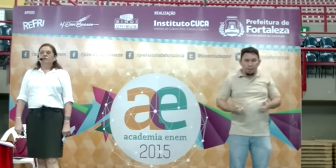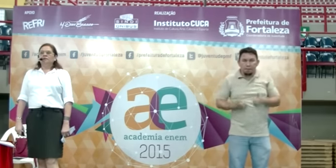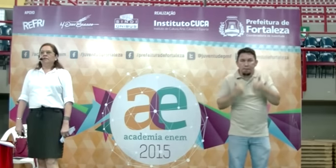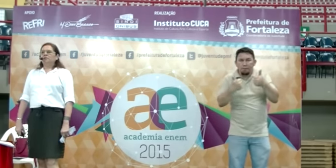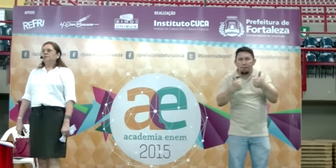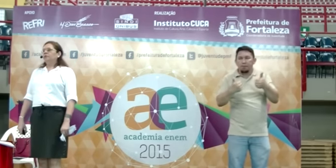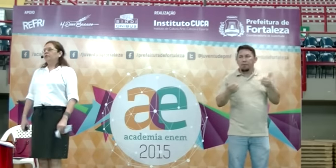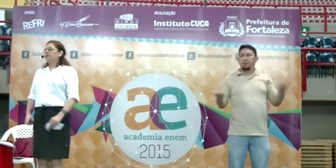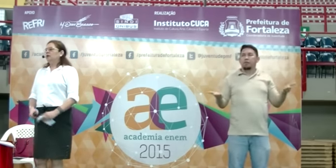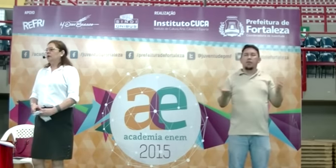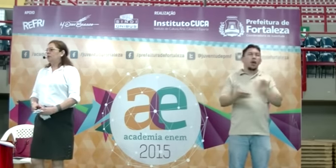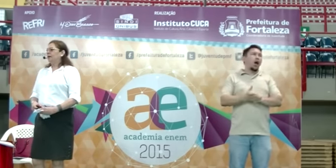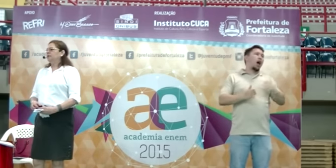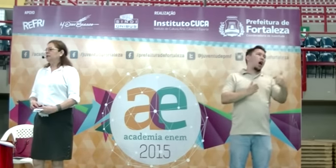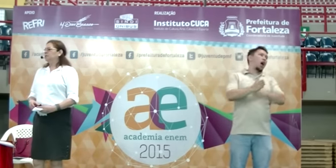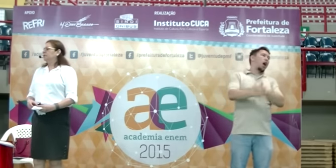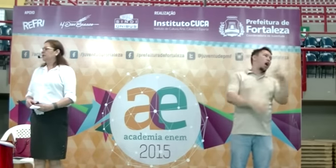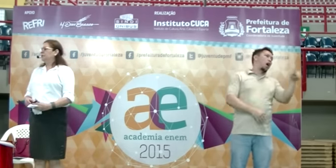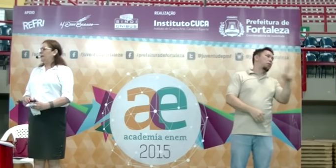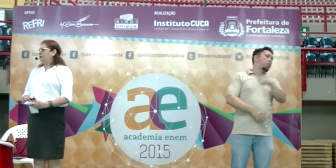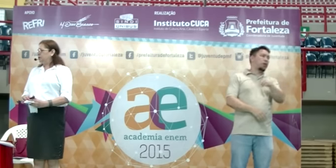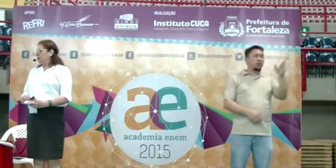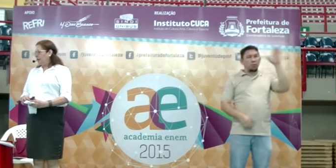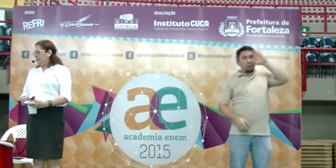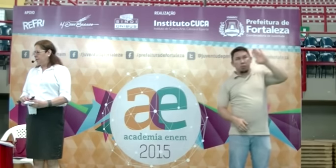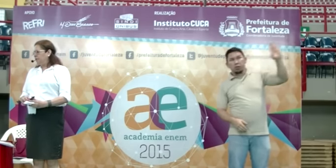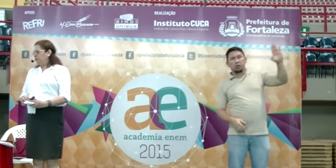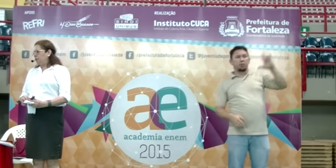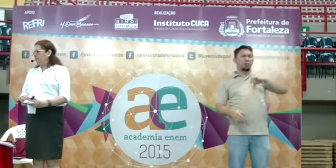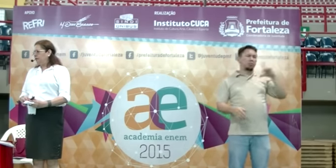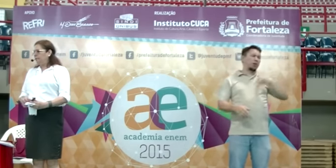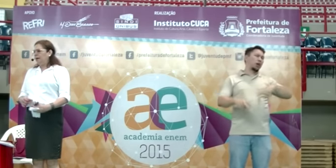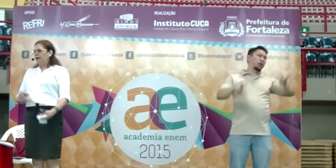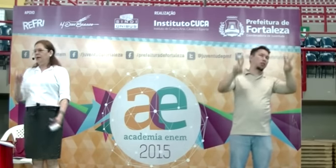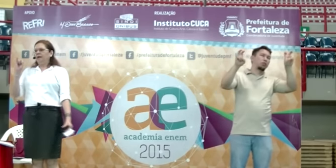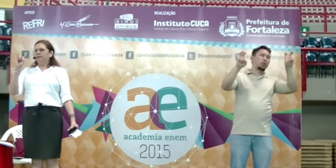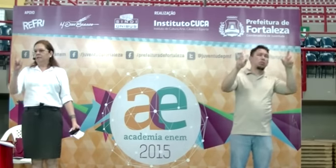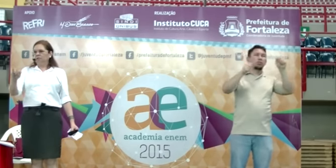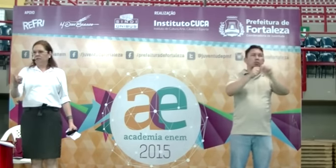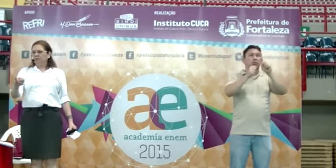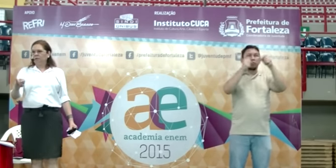certo? Você diz, professora, quais são os principais temas que a gente vai